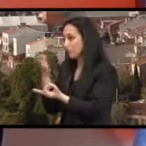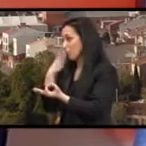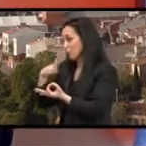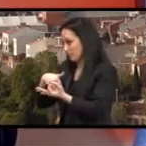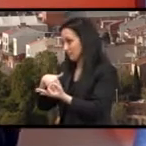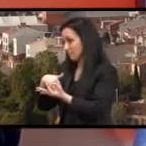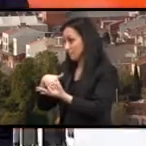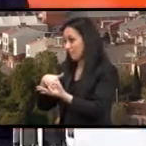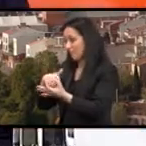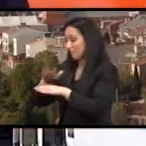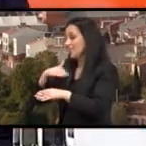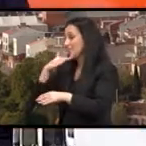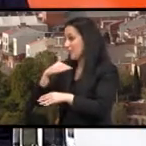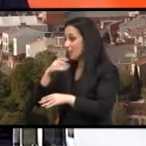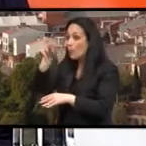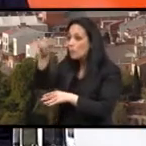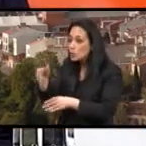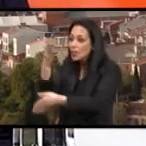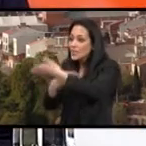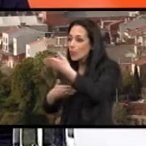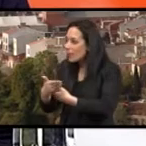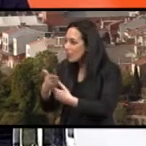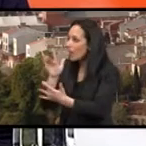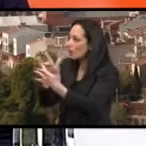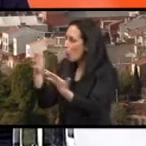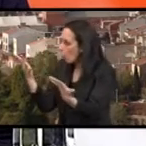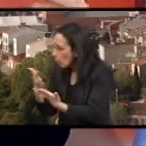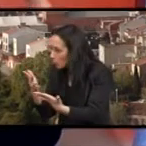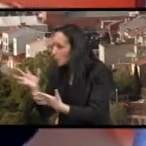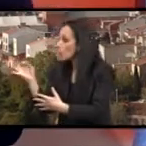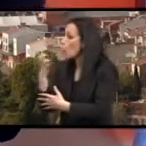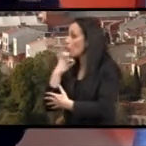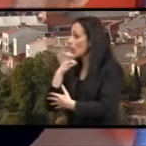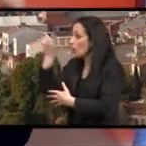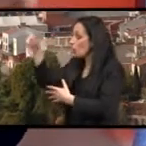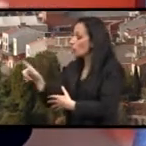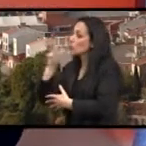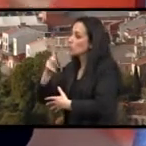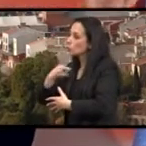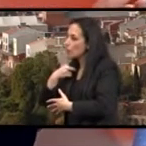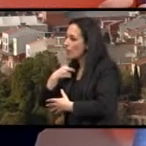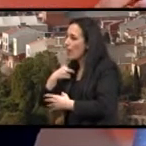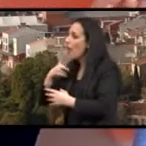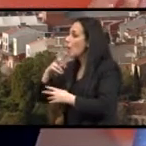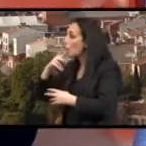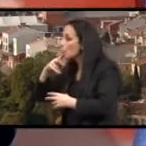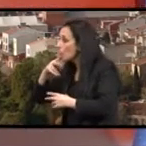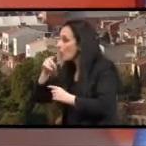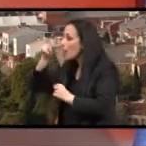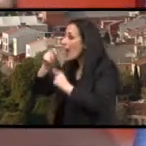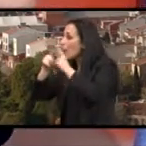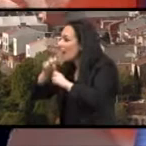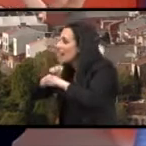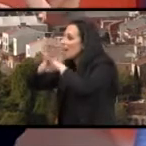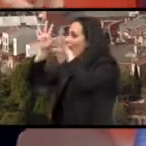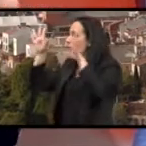Com has de tractar una persona amb discapacitat, com, per exemple, una persona li has de parlar a poc a poc, li has de parlar, encara que no sàpigues llenguatge de signes, però